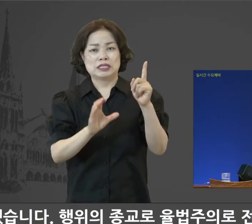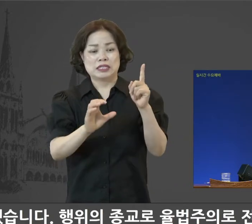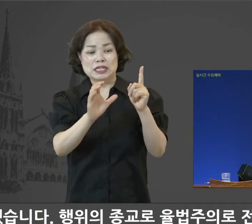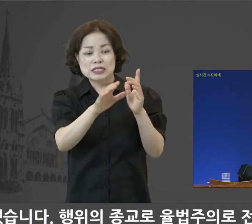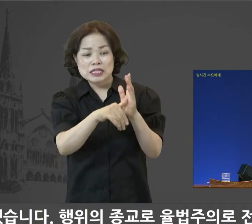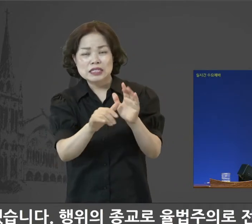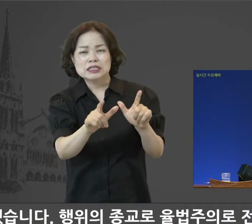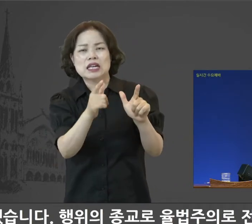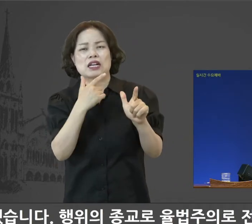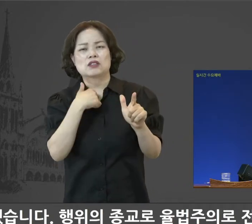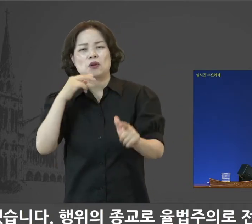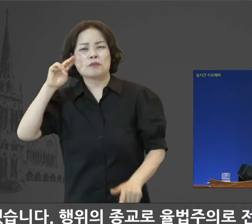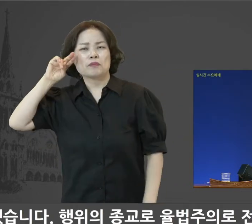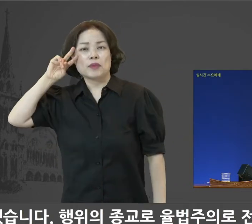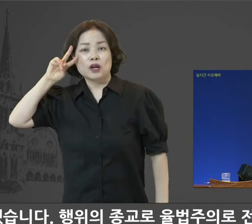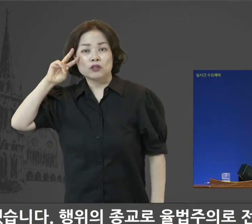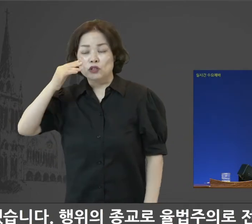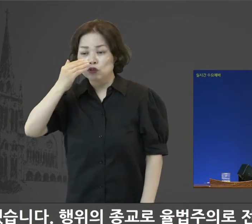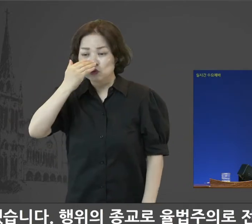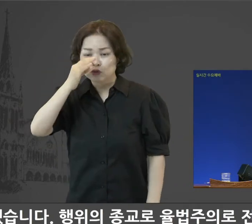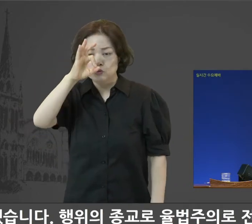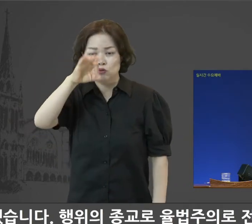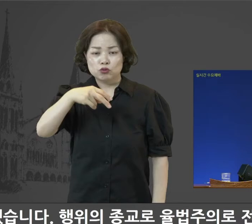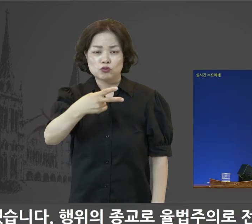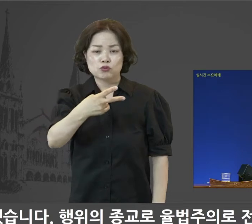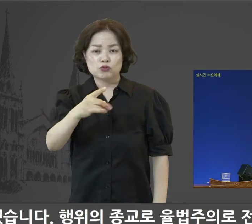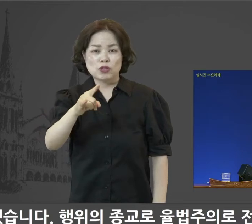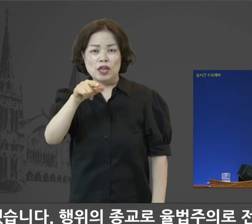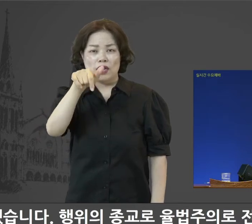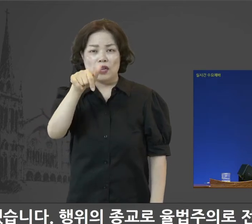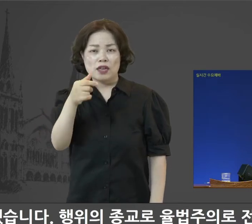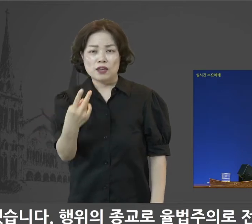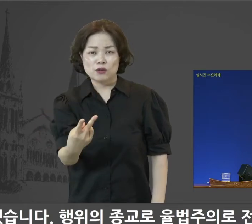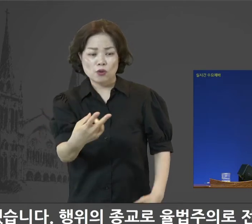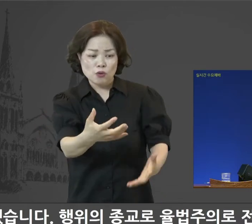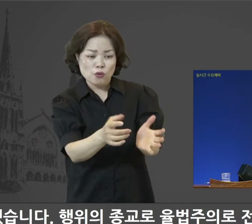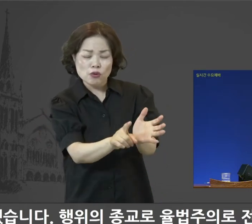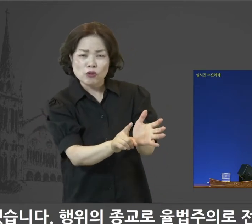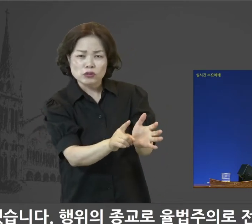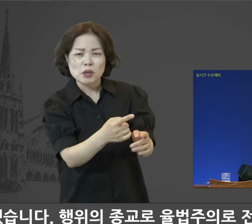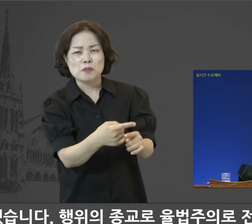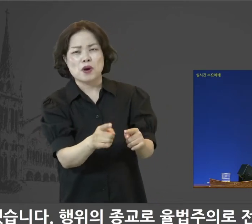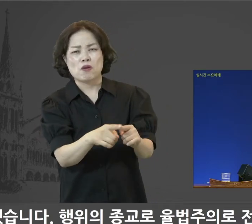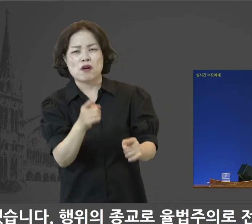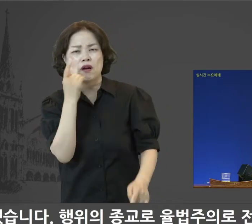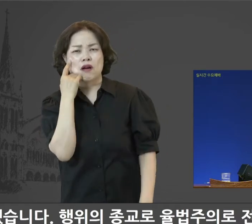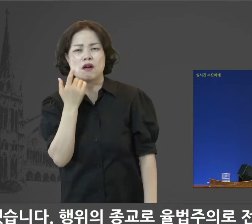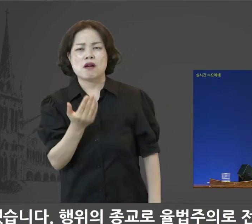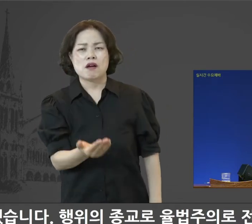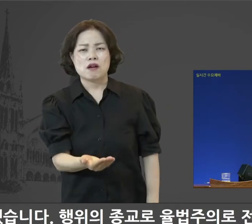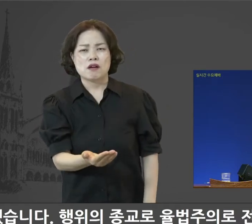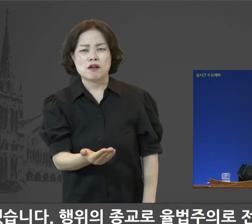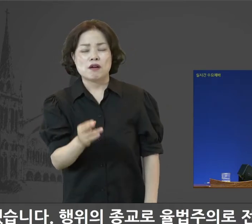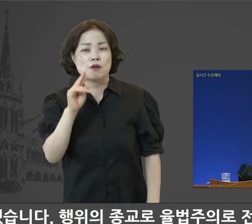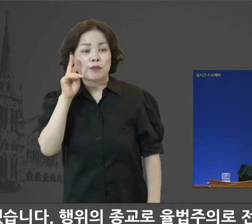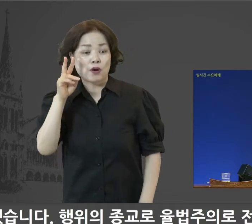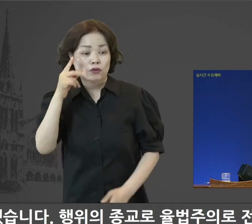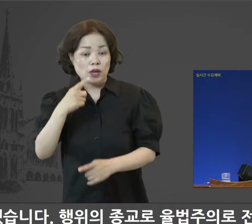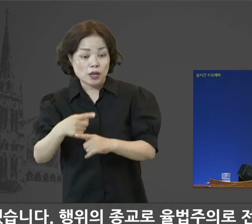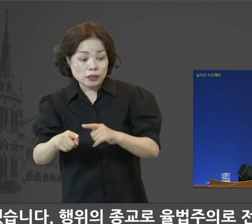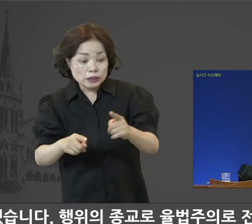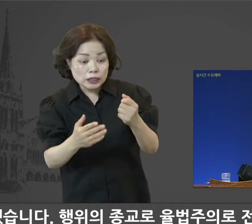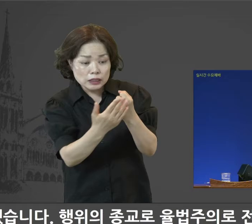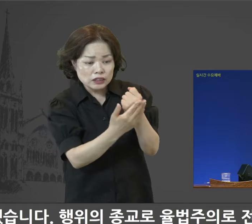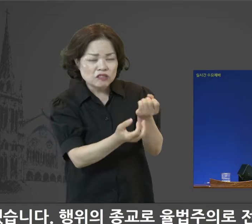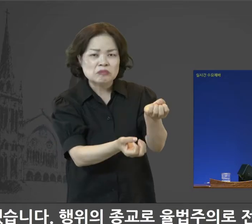당시에 살았던 바울이 유대교를 어떻게 평가하느냐라는 거예요. 이게 가장 중요합니다. 바울의 평가는 그들이